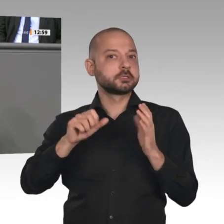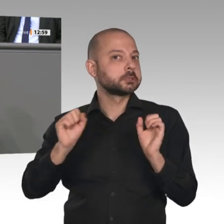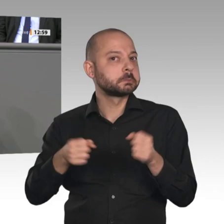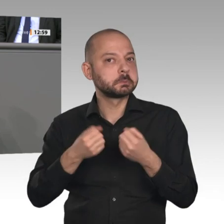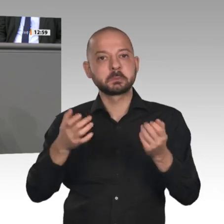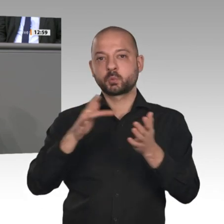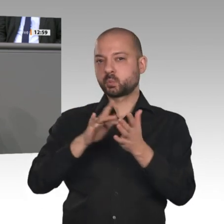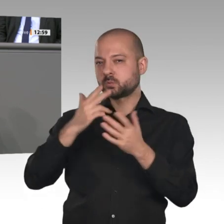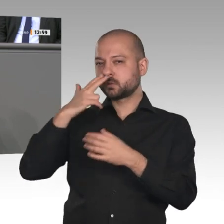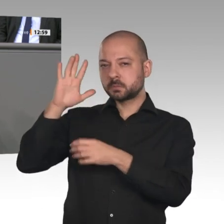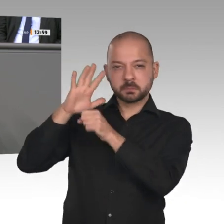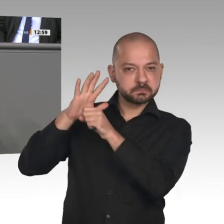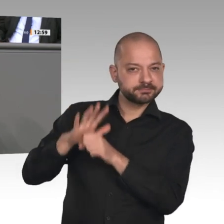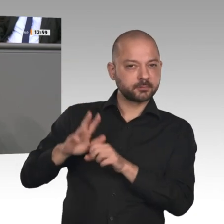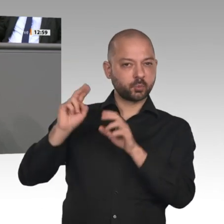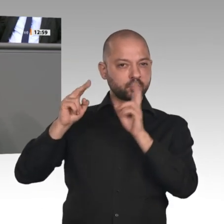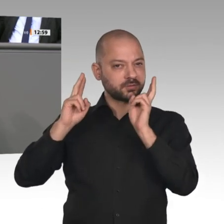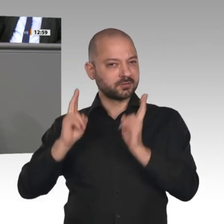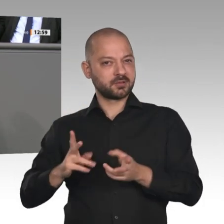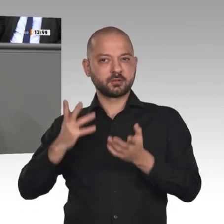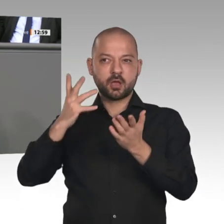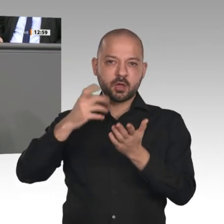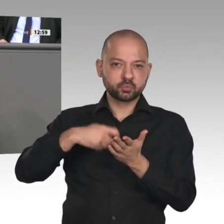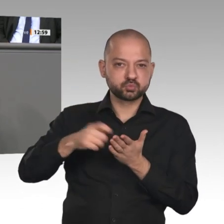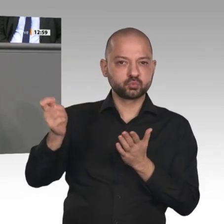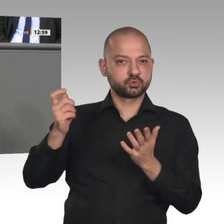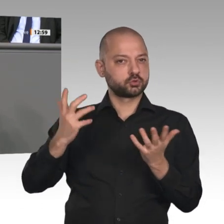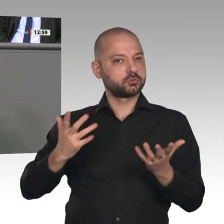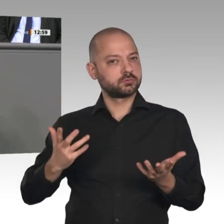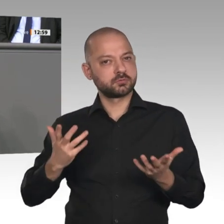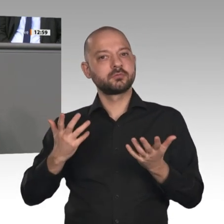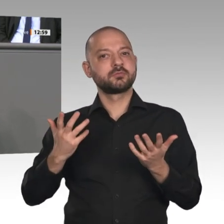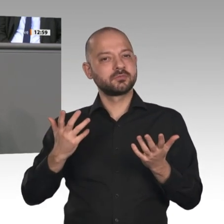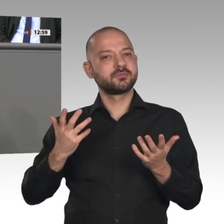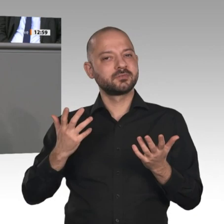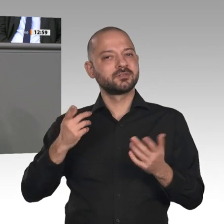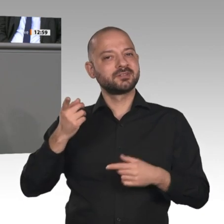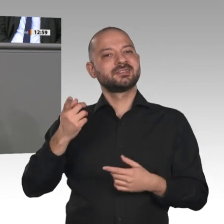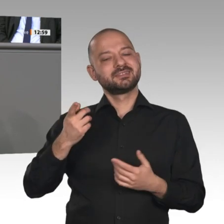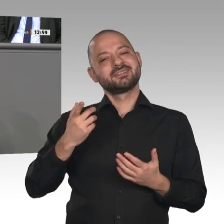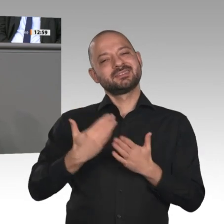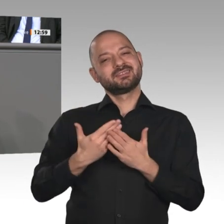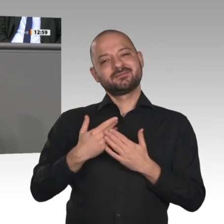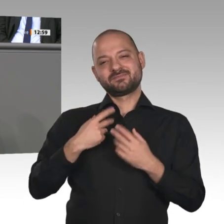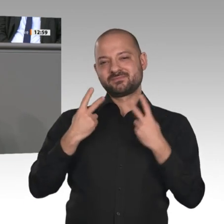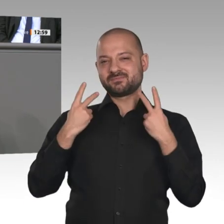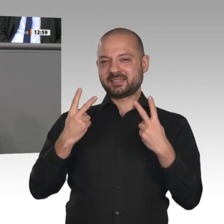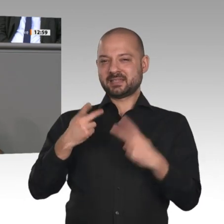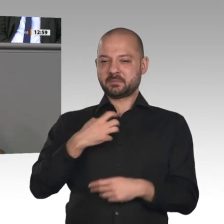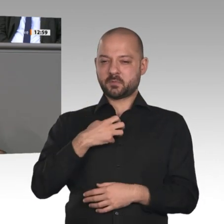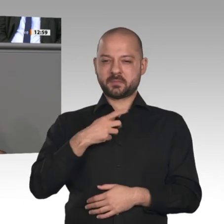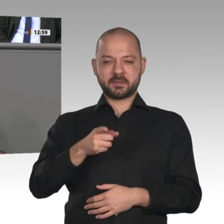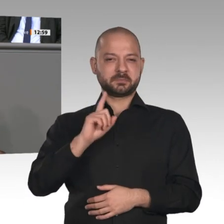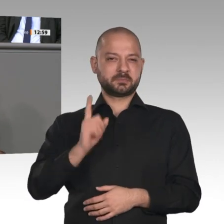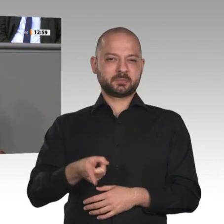noch ausgeschlossen sind oder es ihnen erschwert wird, die deutsche Staatsangehörigkeit zu erwerben. Und diesen Bereich, dieses Problem, das müssen